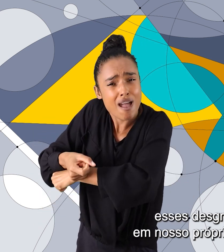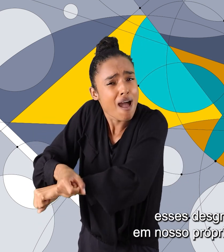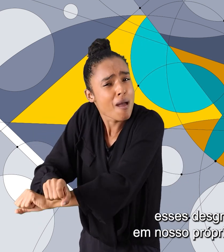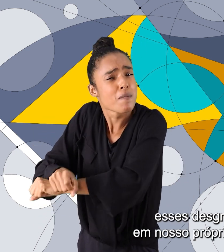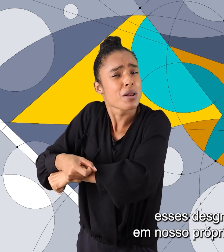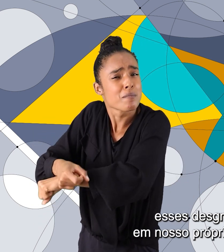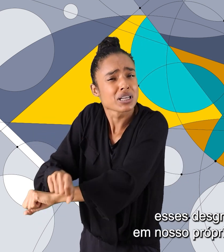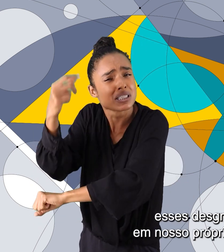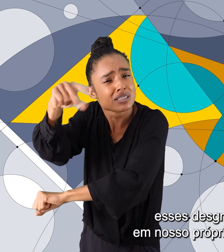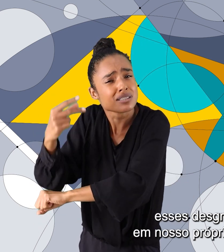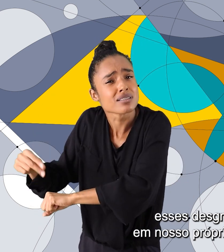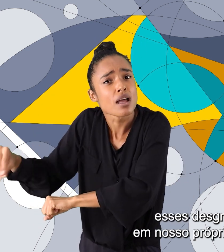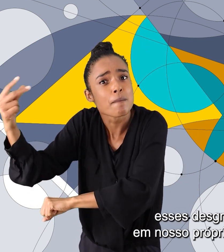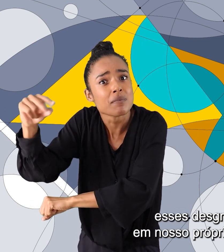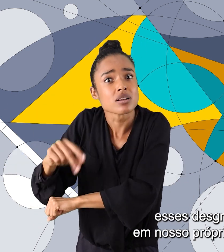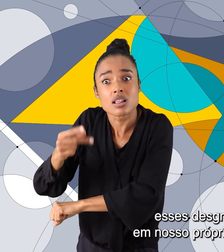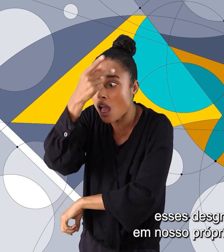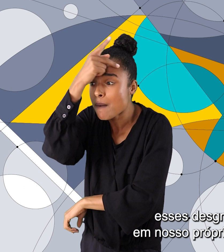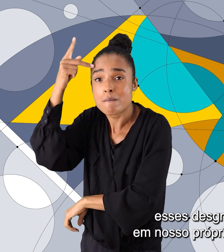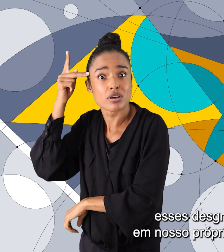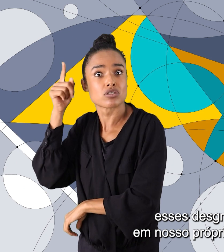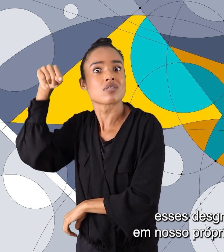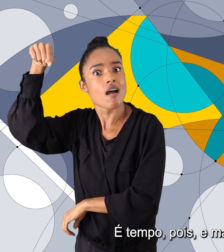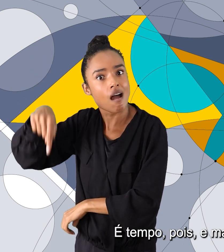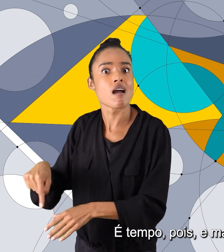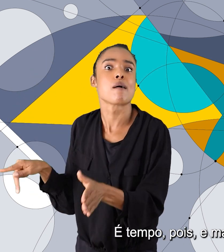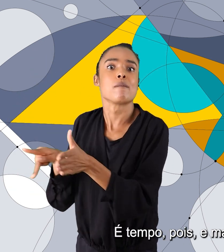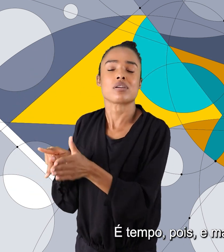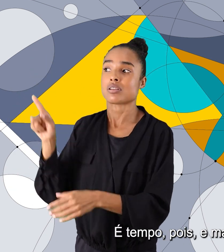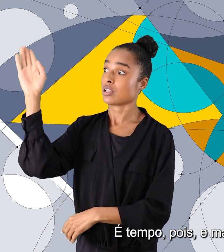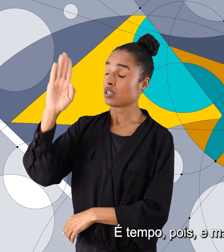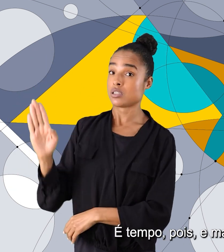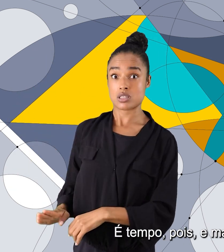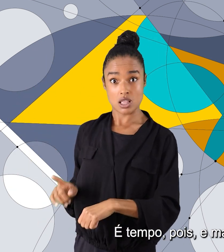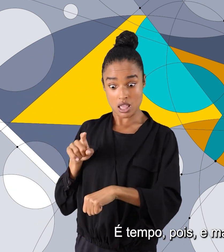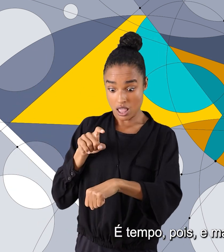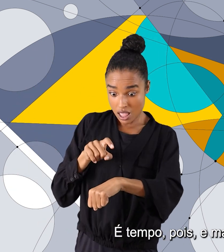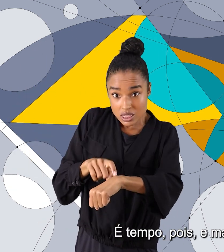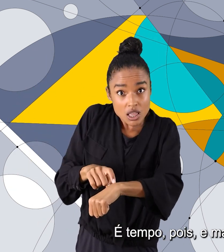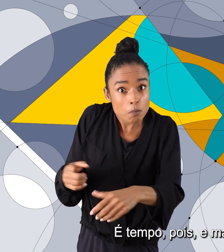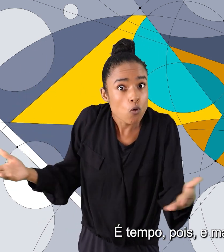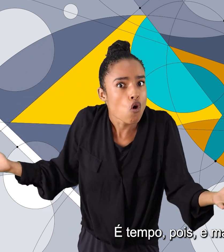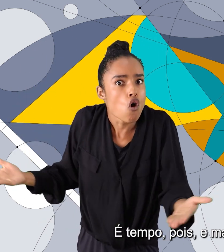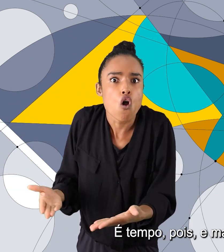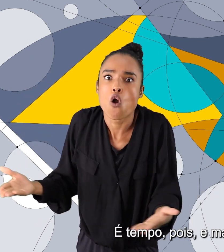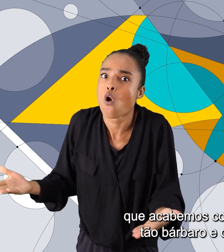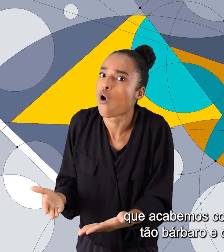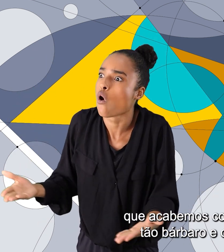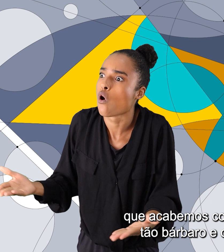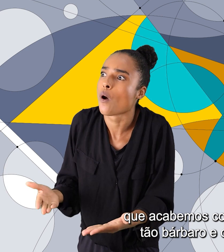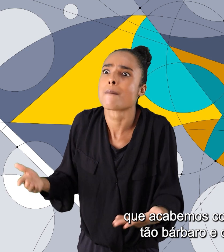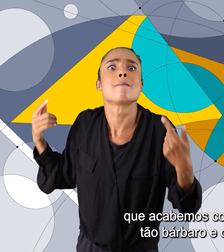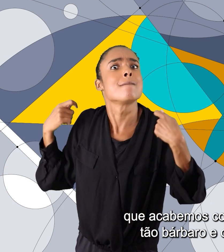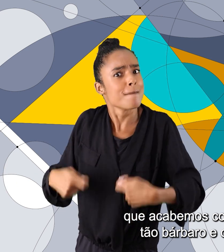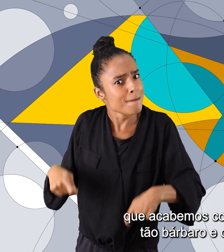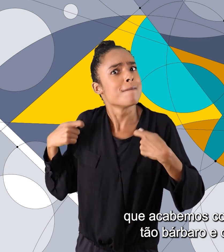esses desgraçados em nosso próprio território. É tempo, pois, e mais que tempo, que